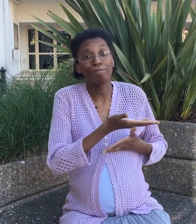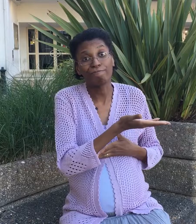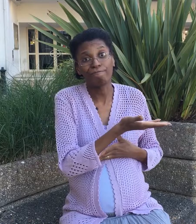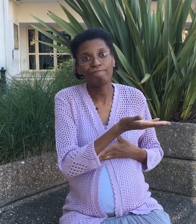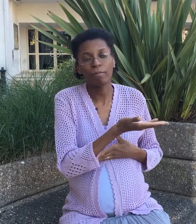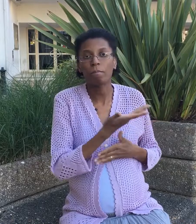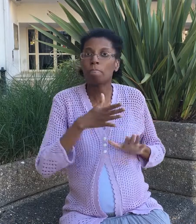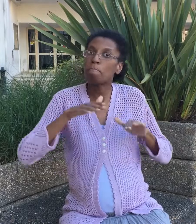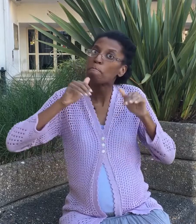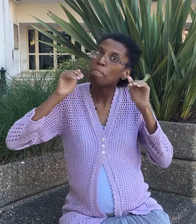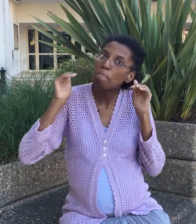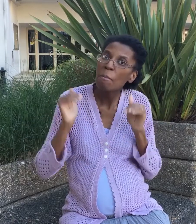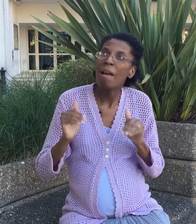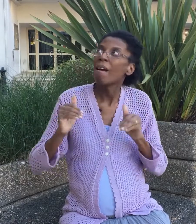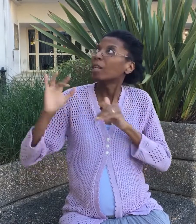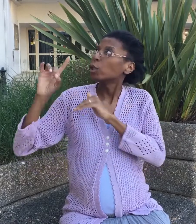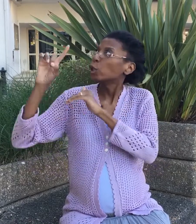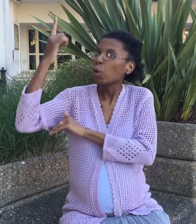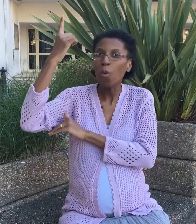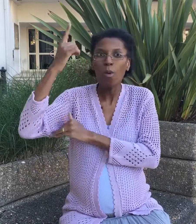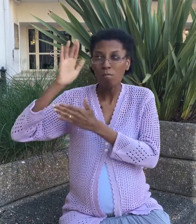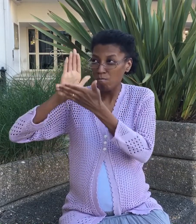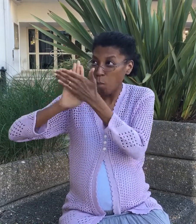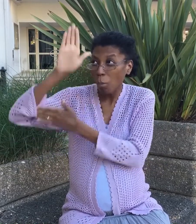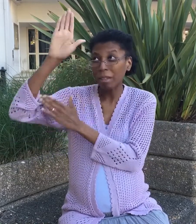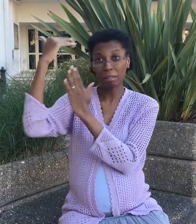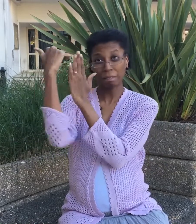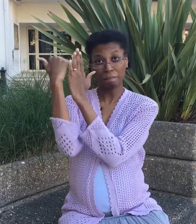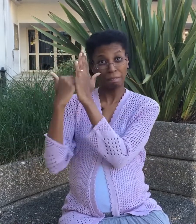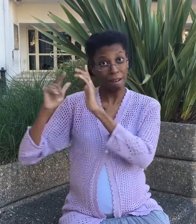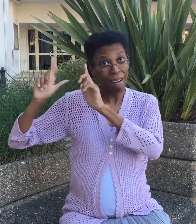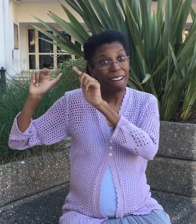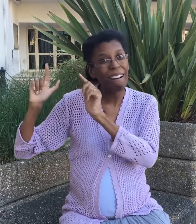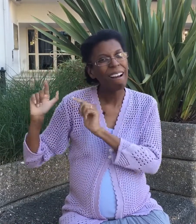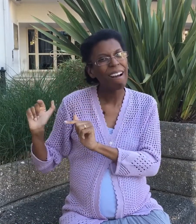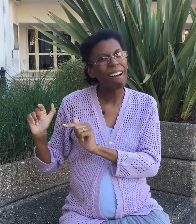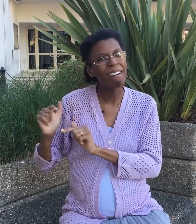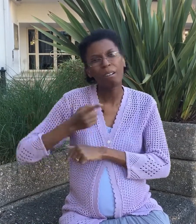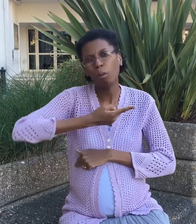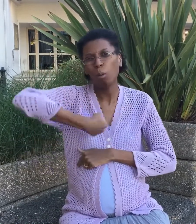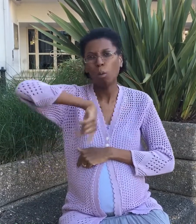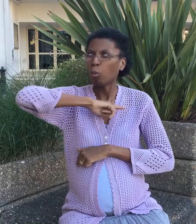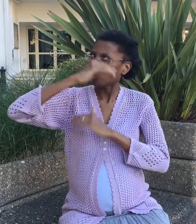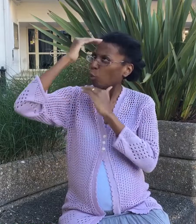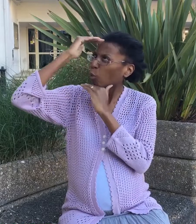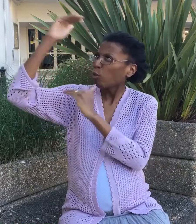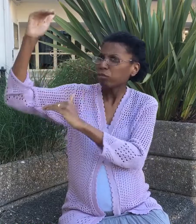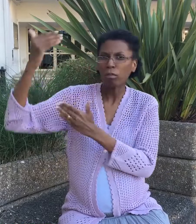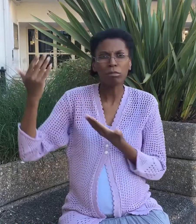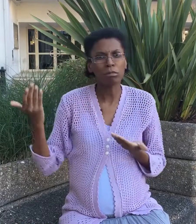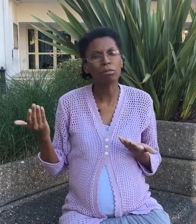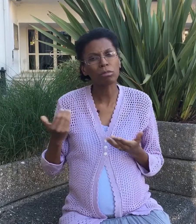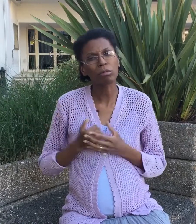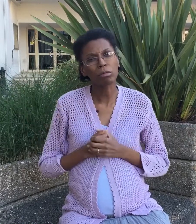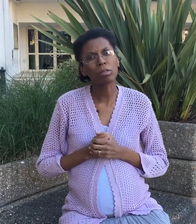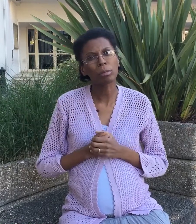Malgré les circonstances, restons confiants dans l'Éternel et dans ses promesses.